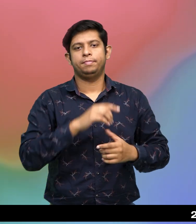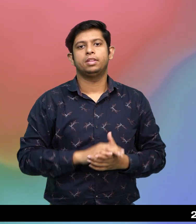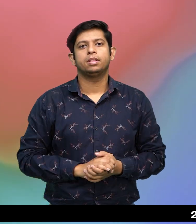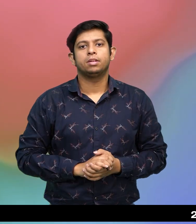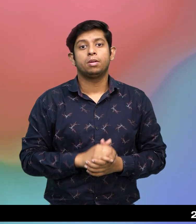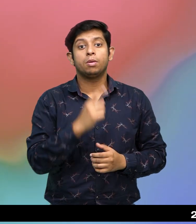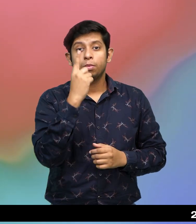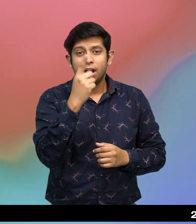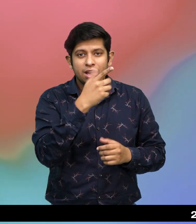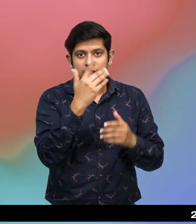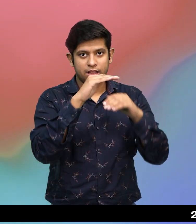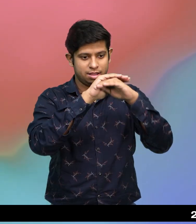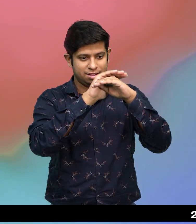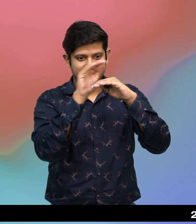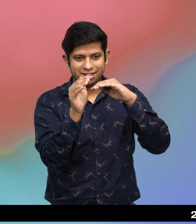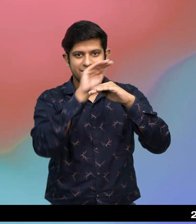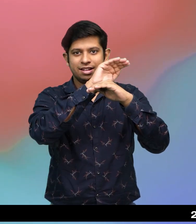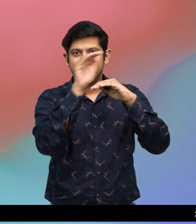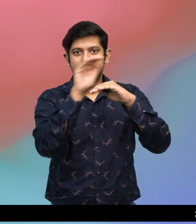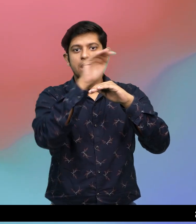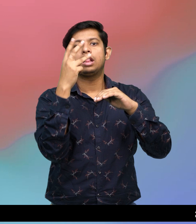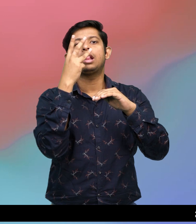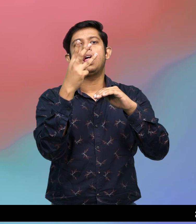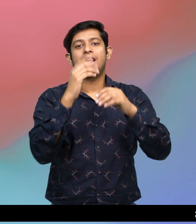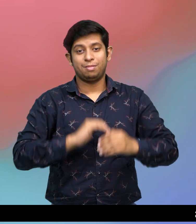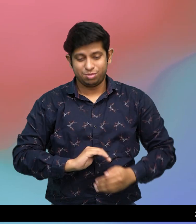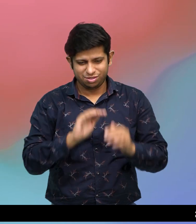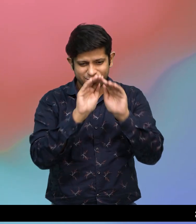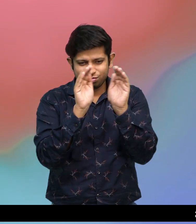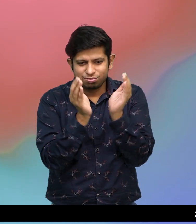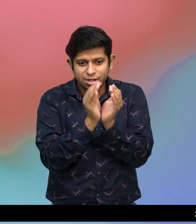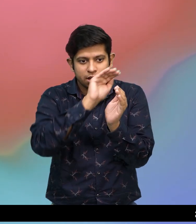2. పిండాల కణాల యొక్క 3 పొరలలో ఒకటి.